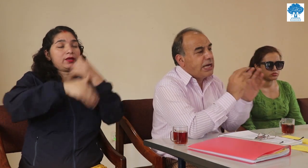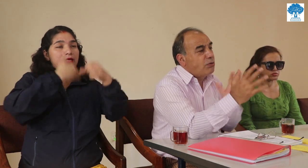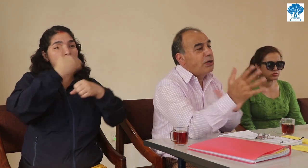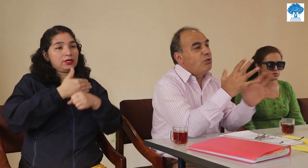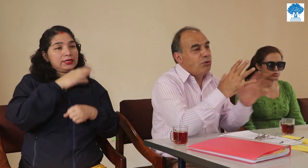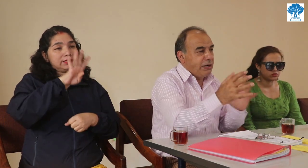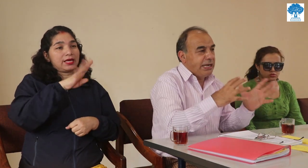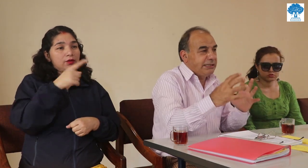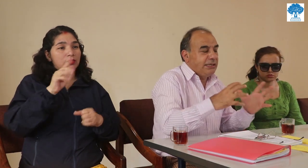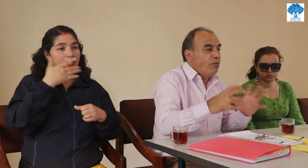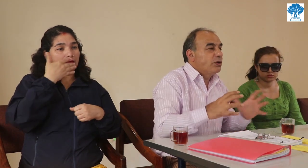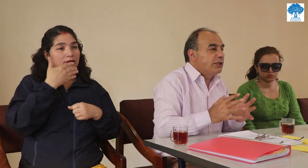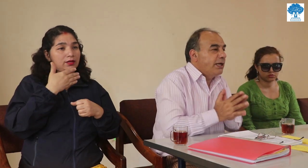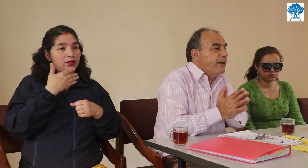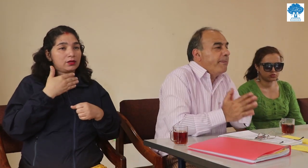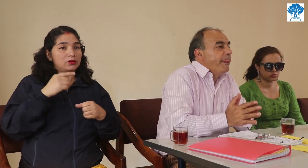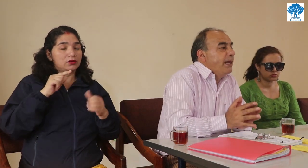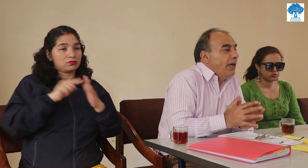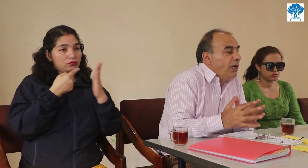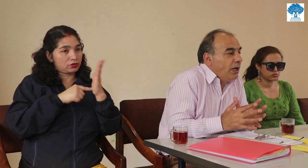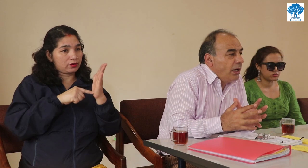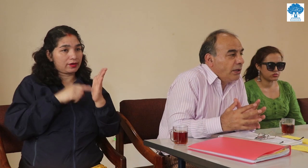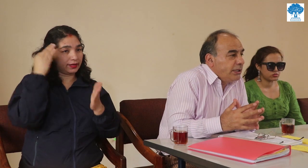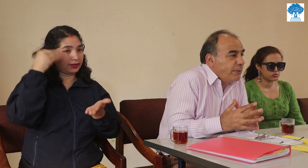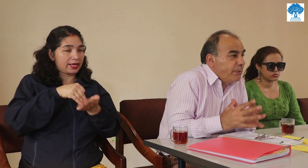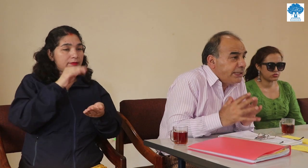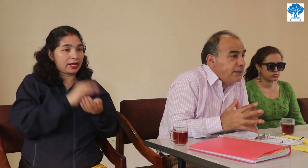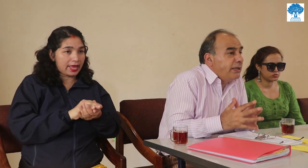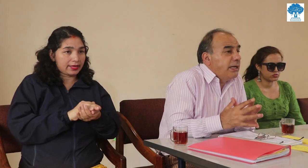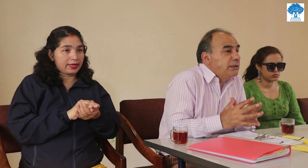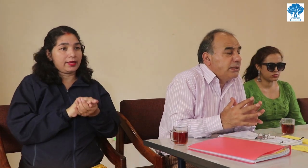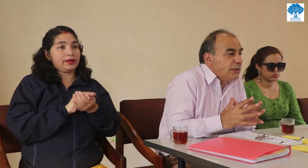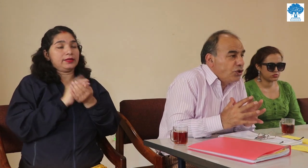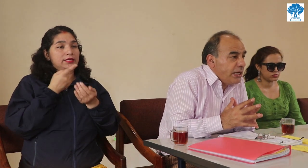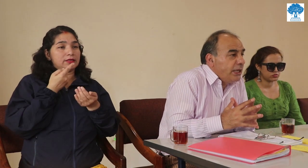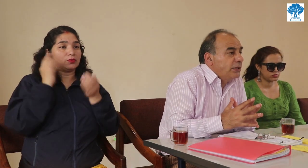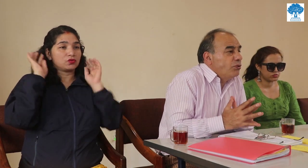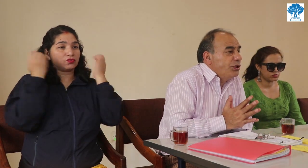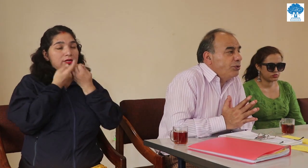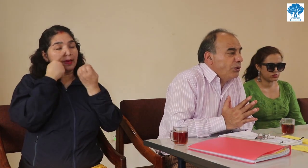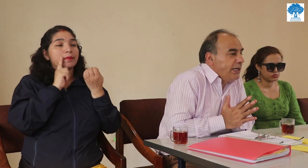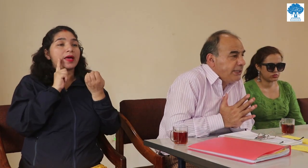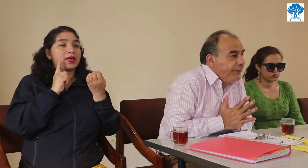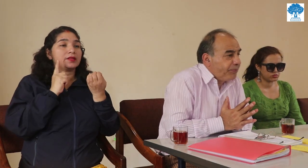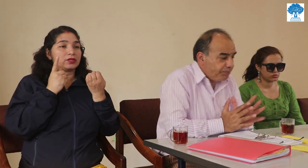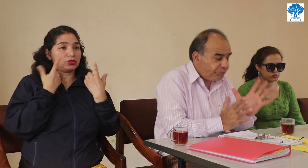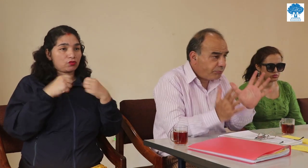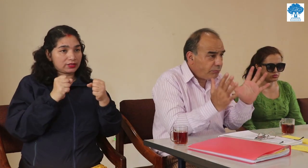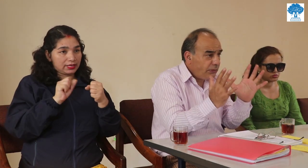गोल्सका यी 4 गोलहरूलाई खास गरी फोकस गरेर त्यसमा मेटर्नल एन्ड चाइल्ड हेल्थको इस्युजहरूलाई